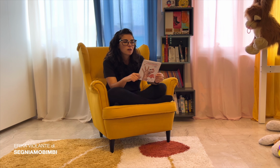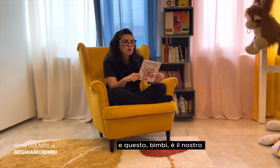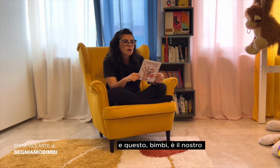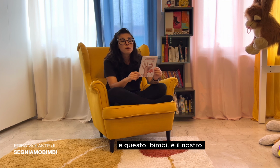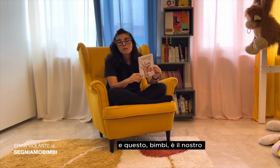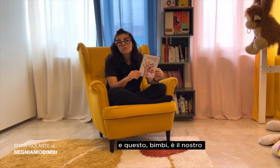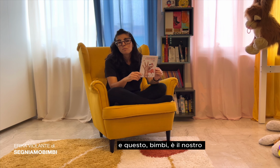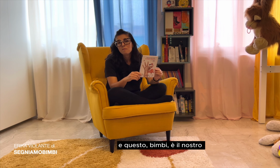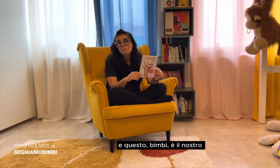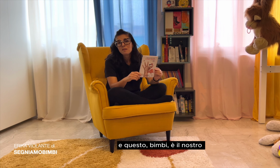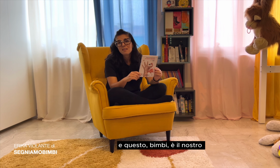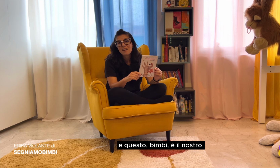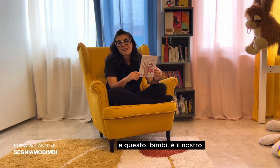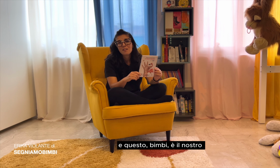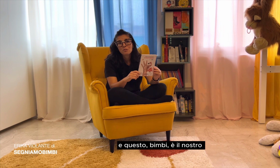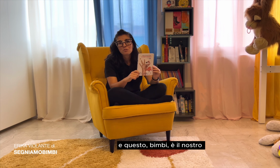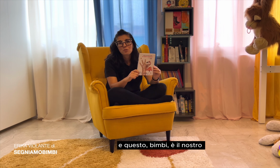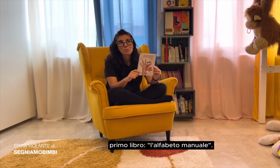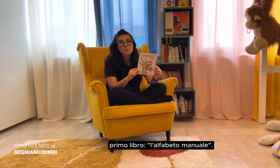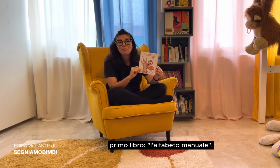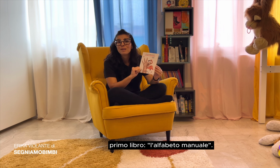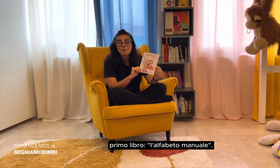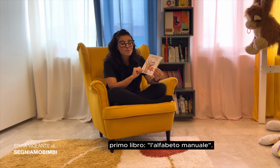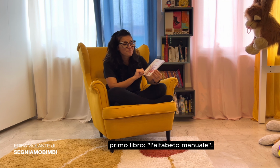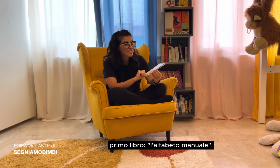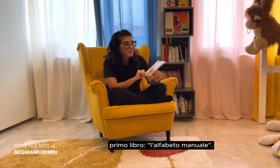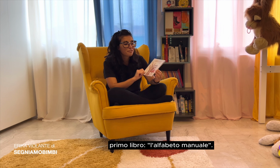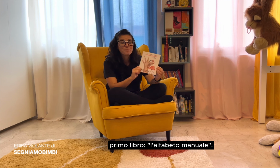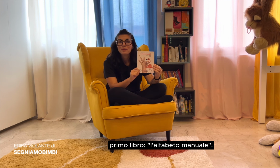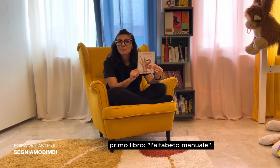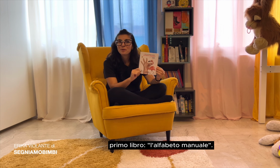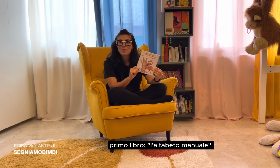E questo, bimbi, è il nostro primo libro, l'alfabeto manuale.